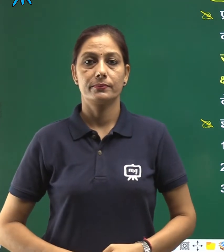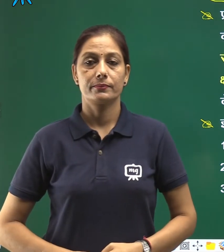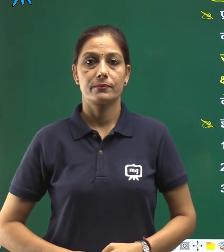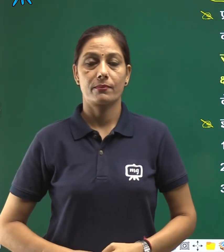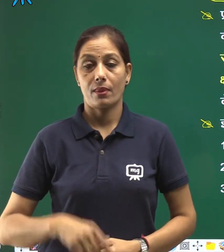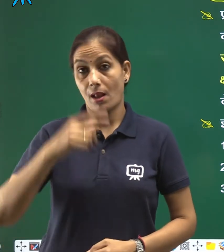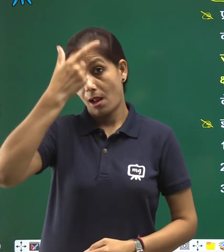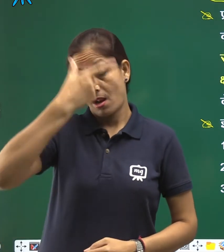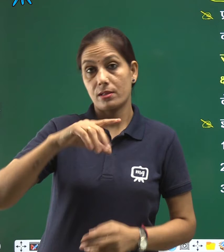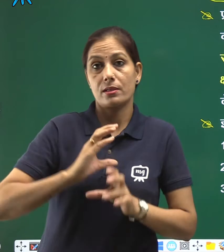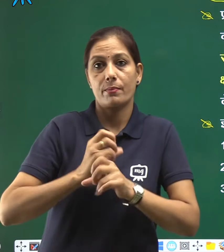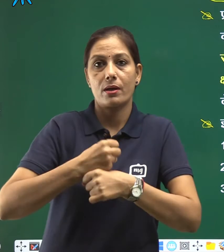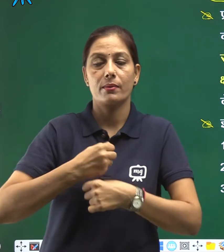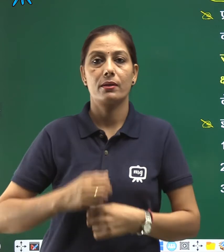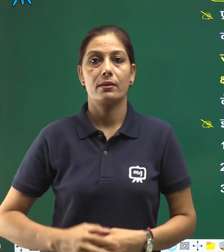राष्ट्र निर्माण में